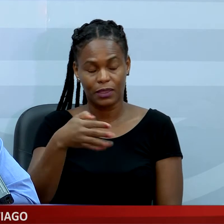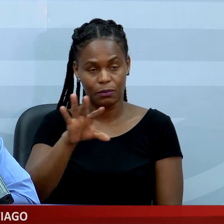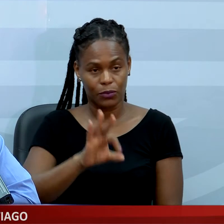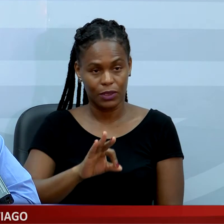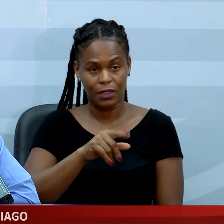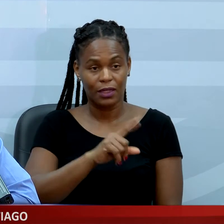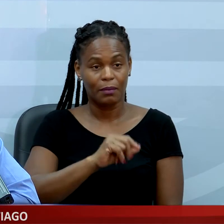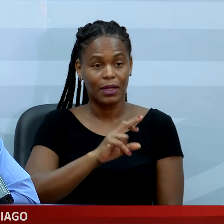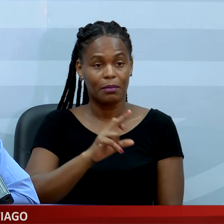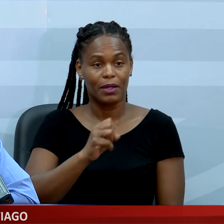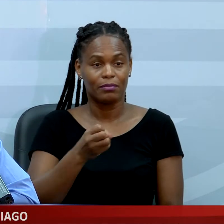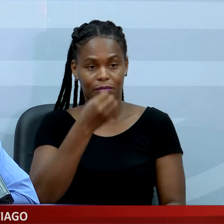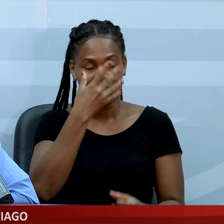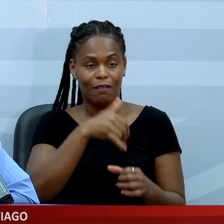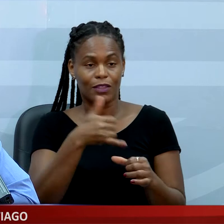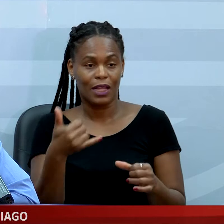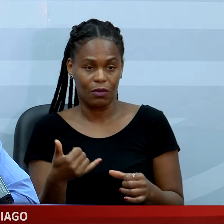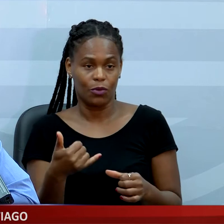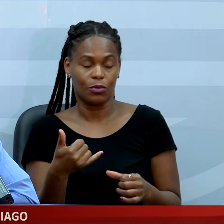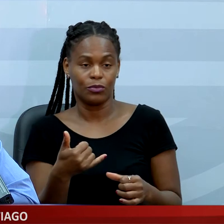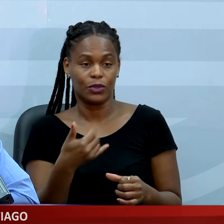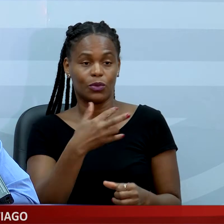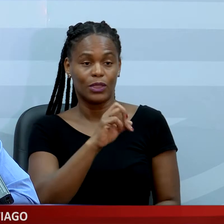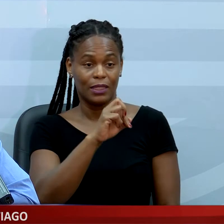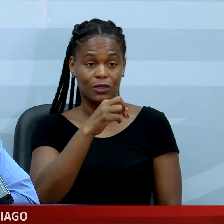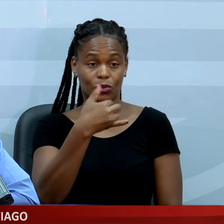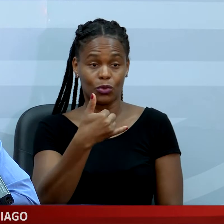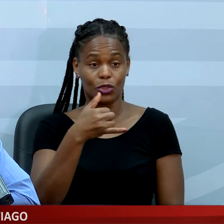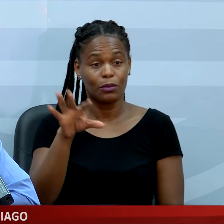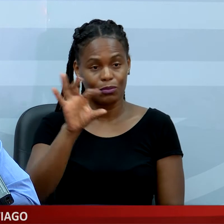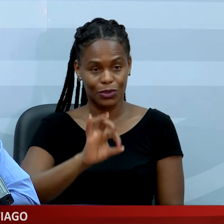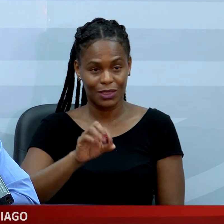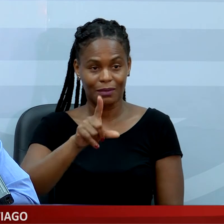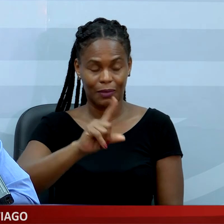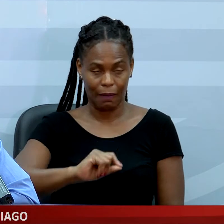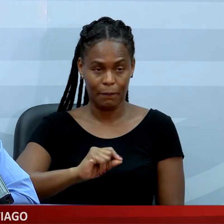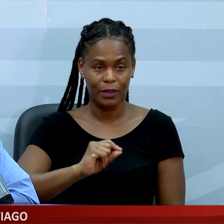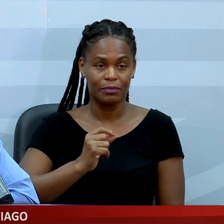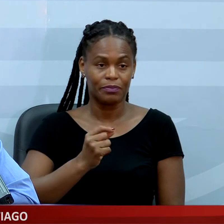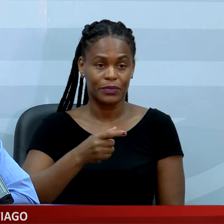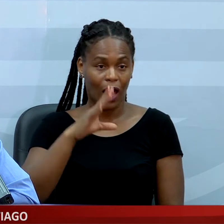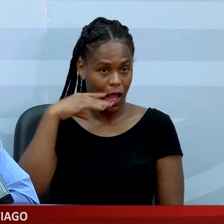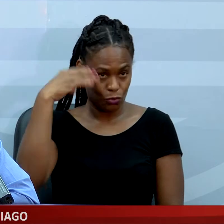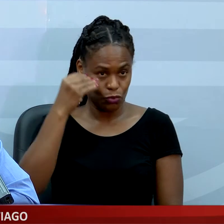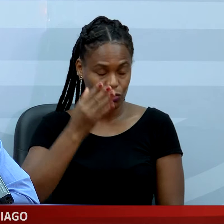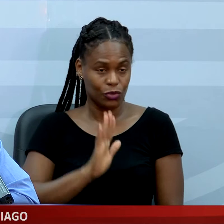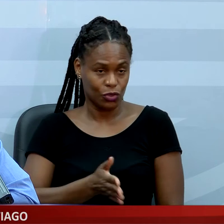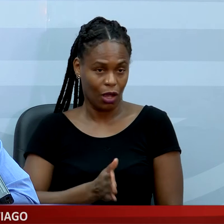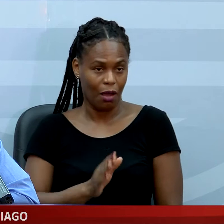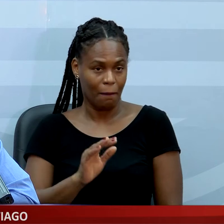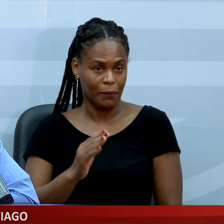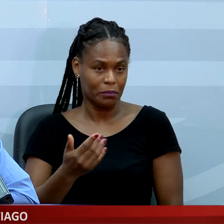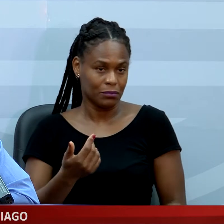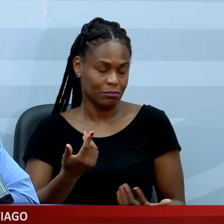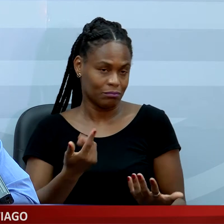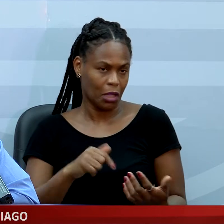82,7%. E na Ribeira Brava, em São Nicolau, 82% também já de adultos que receberam